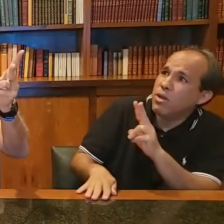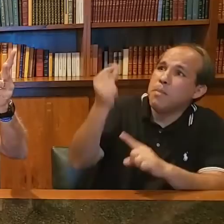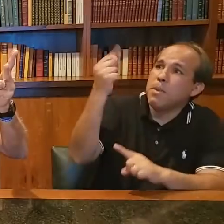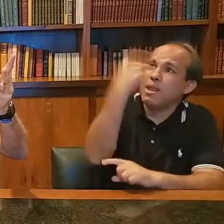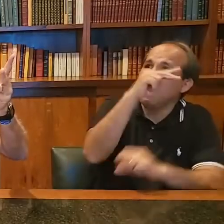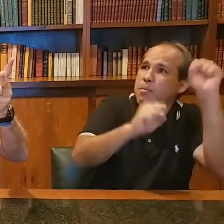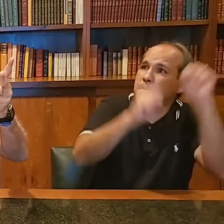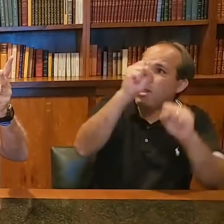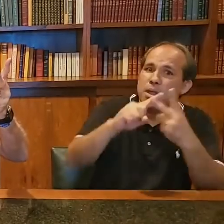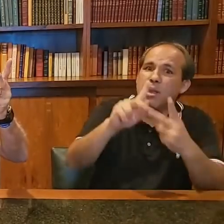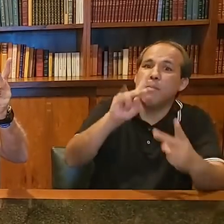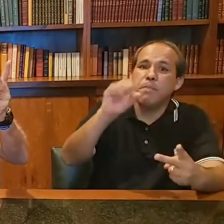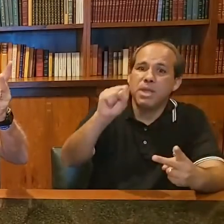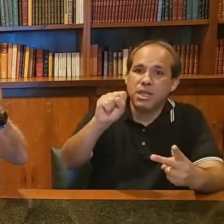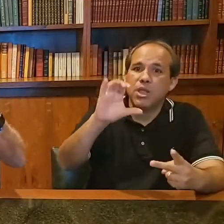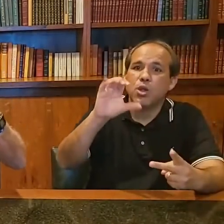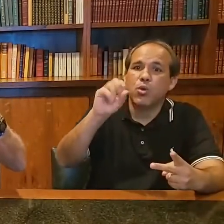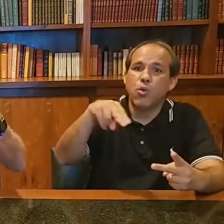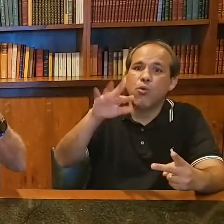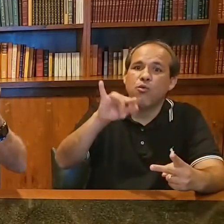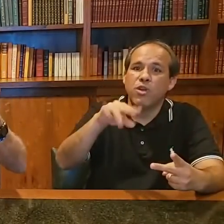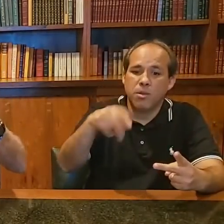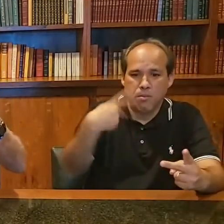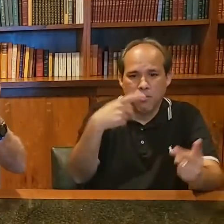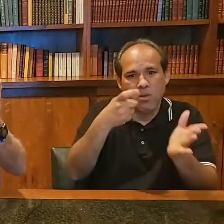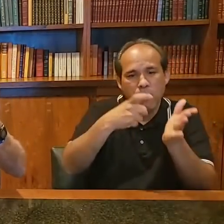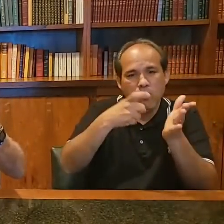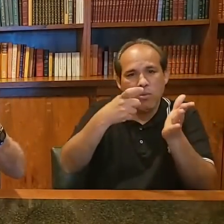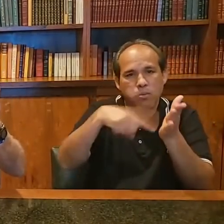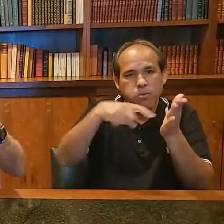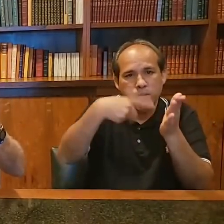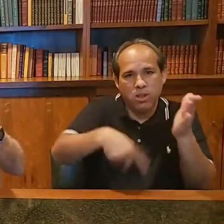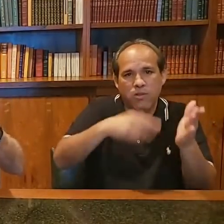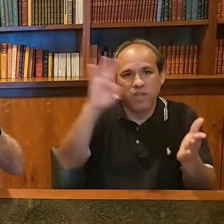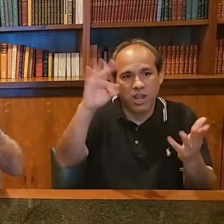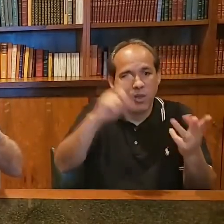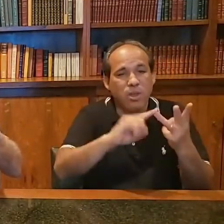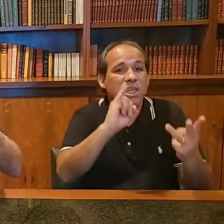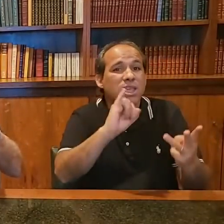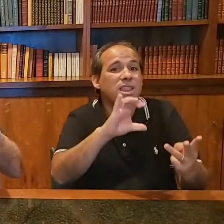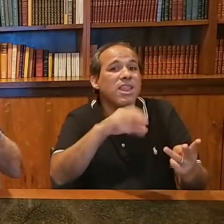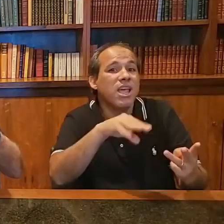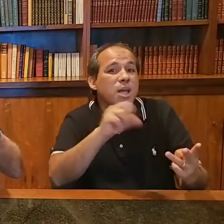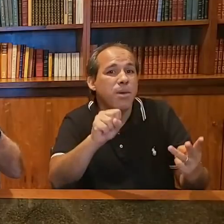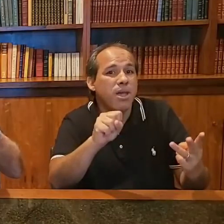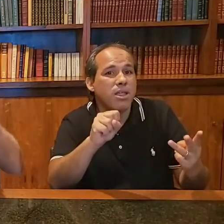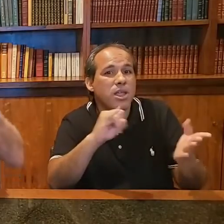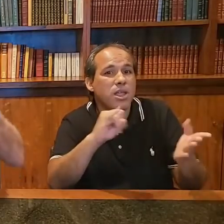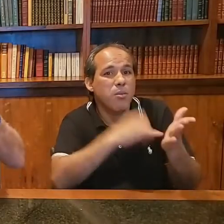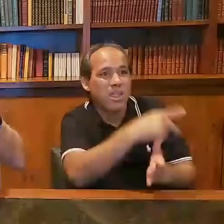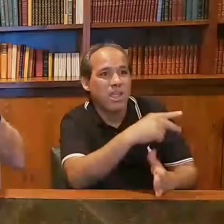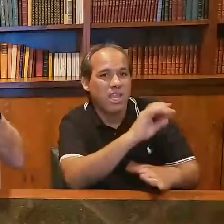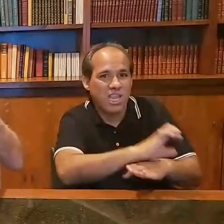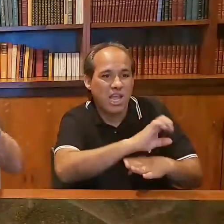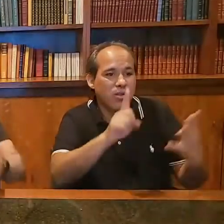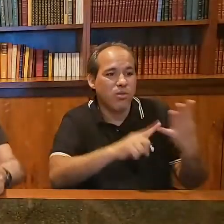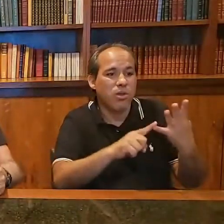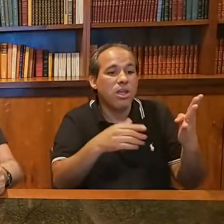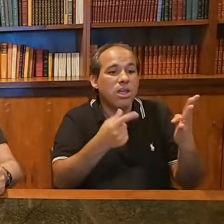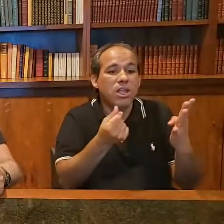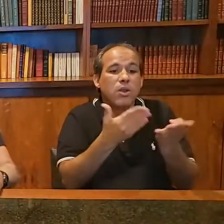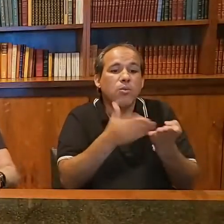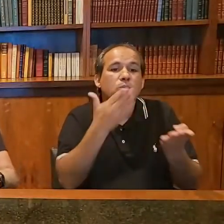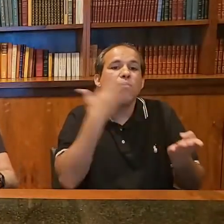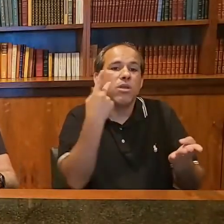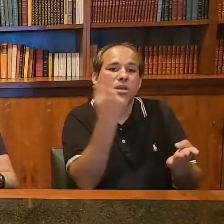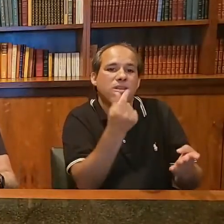PIS COFINS, que é o imposto federal, ICMS, que é o imposto estadual, margem de lucro do posto de combustível e também